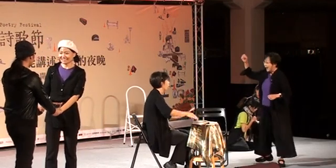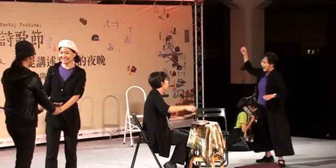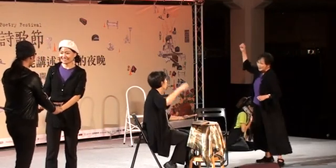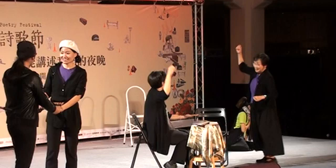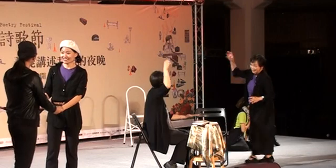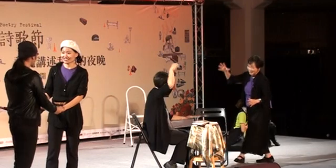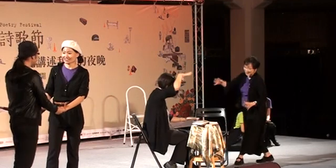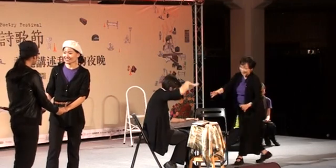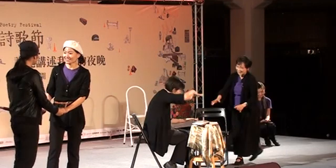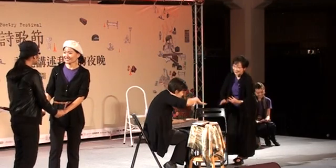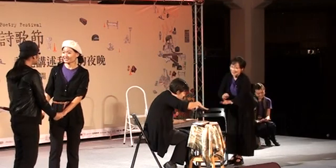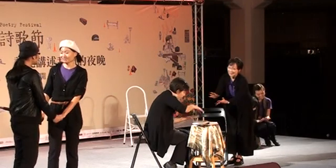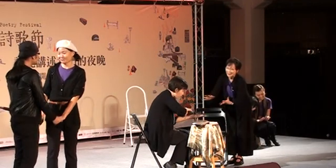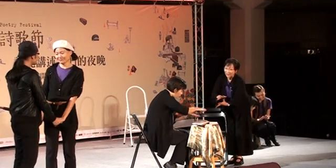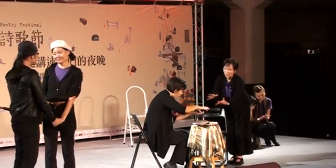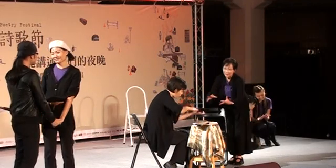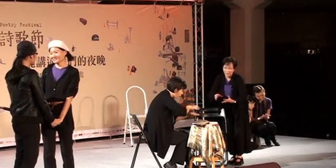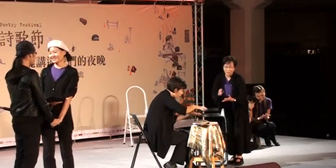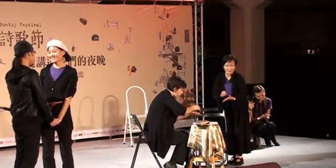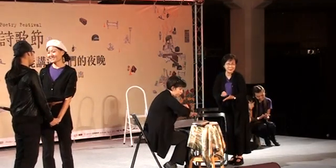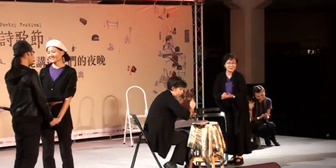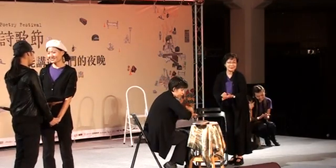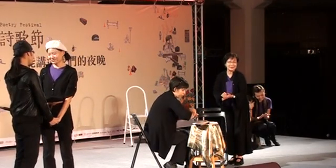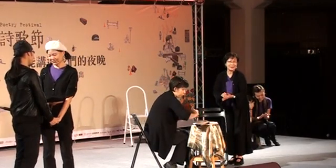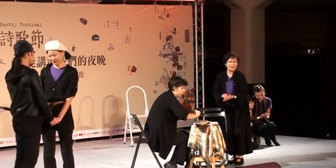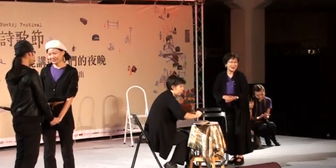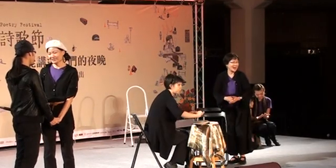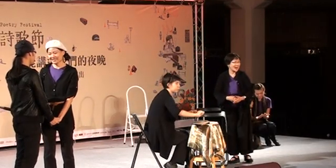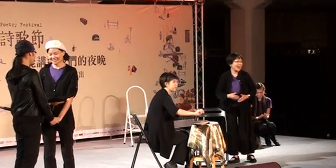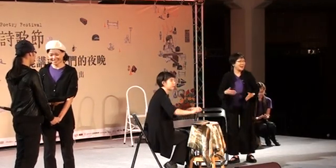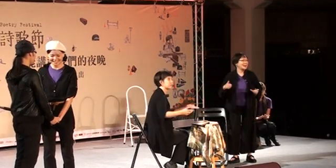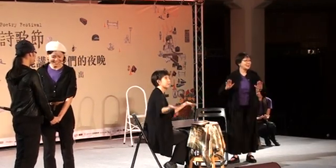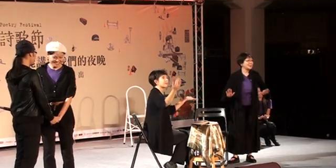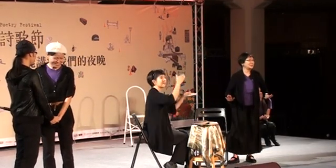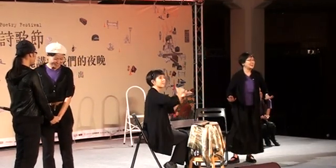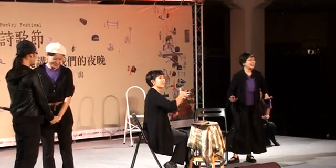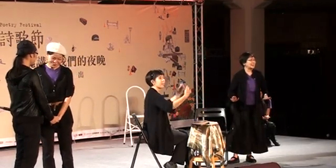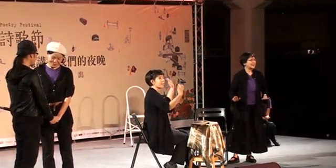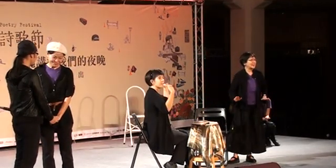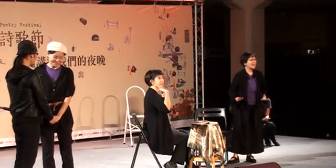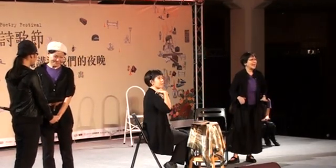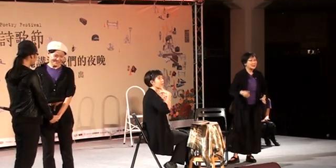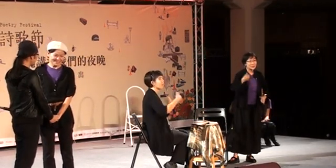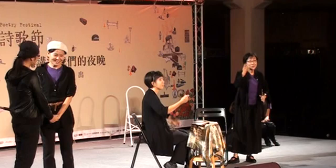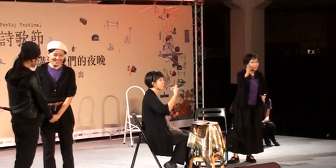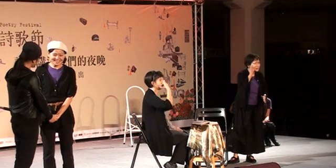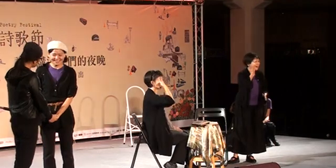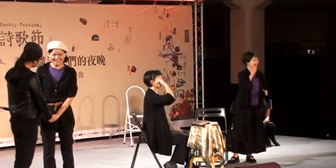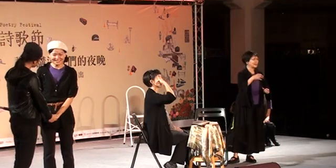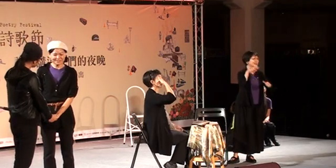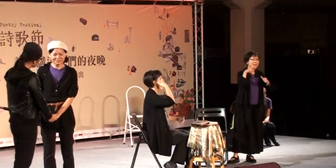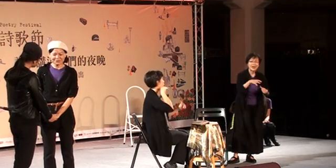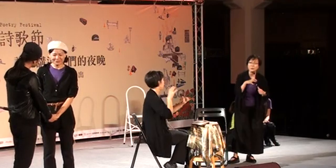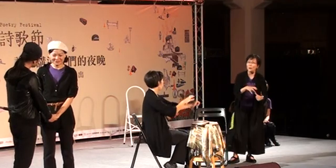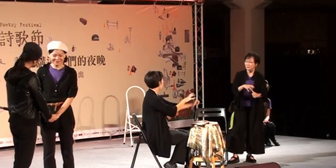而在灯下的这些散乱的文字，究竟是由谁在控制？